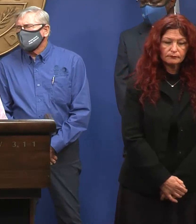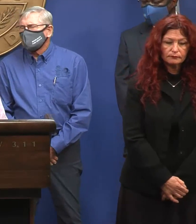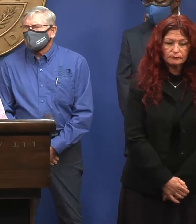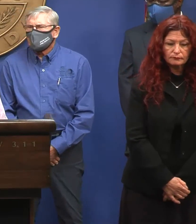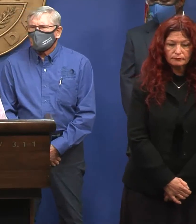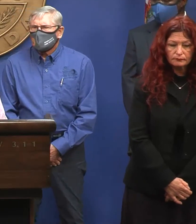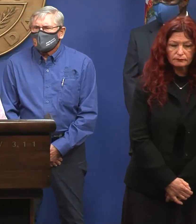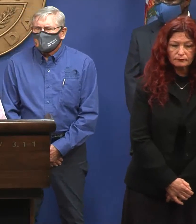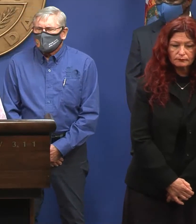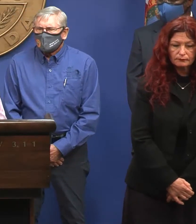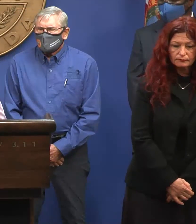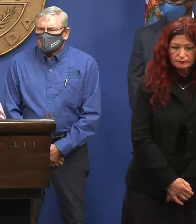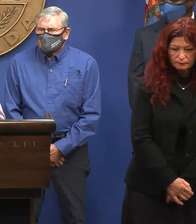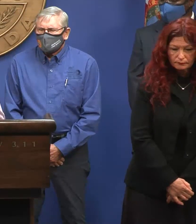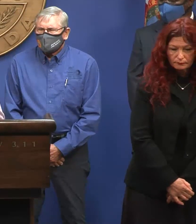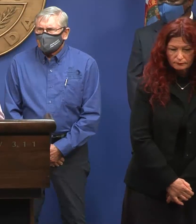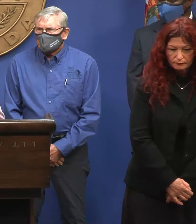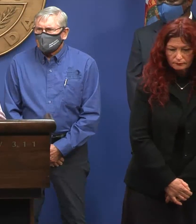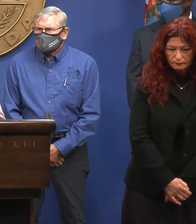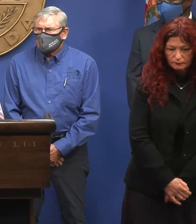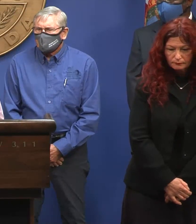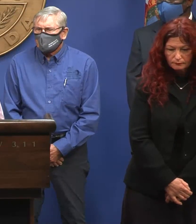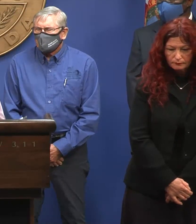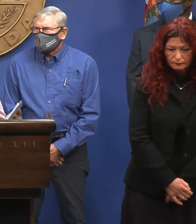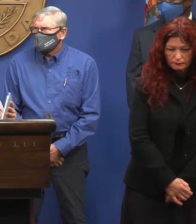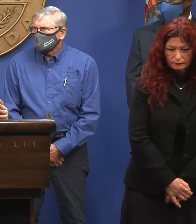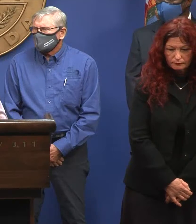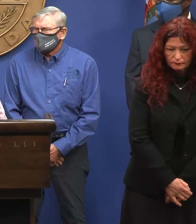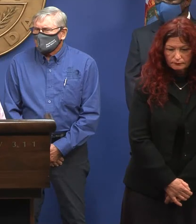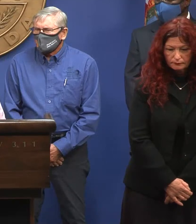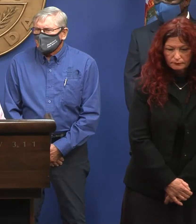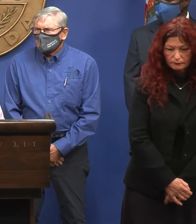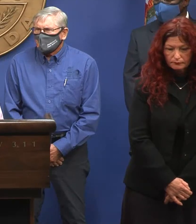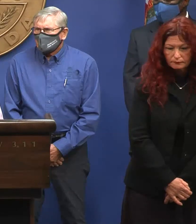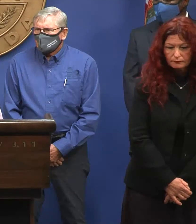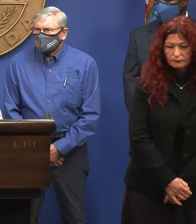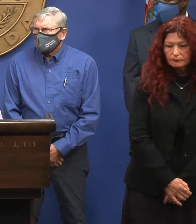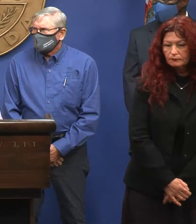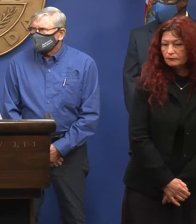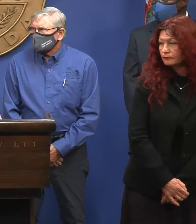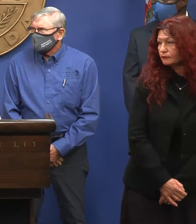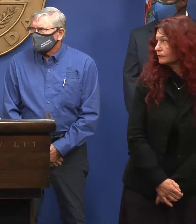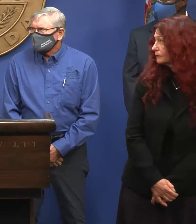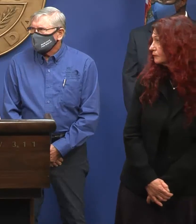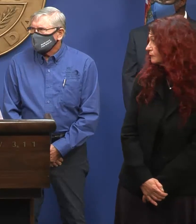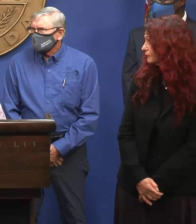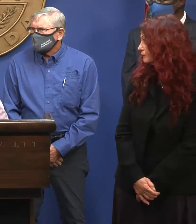ahora. Gracias. And now in Creole.